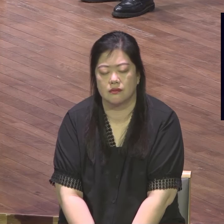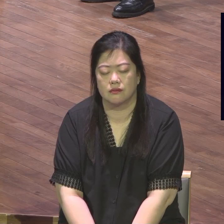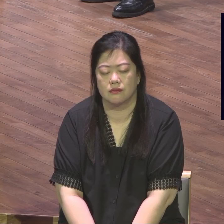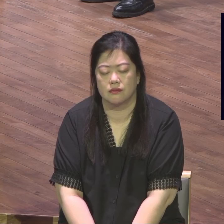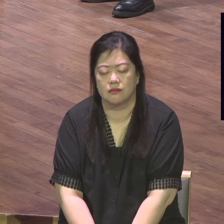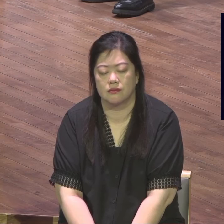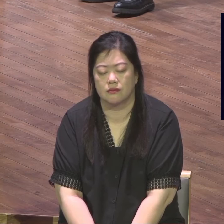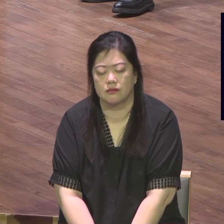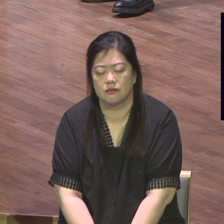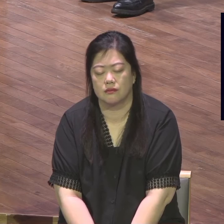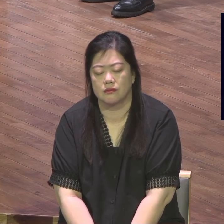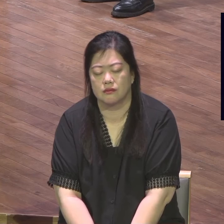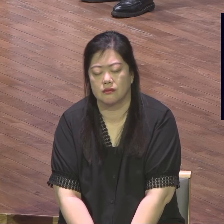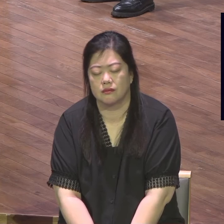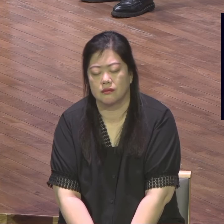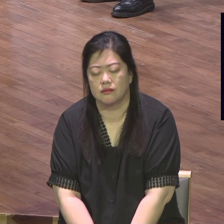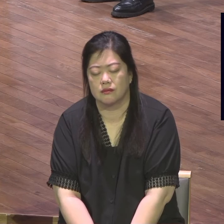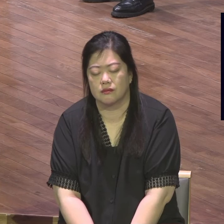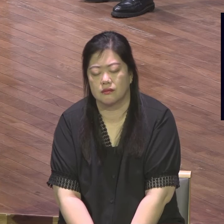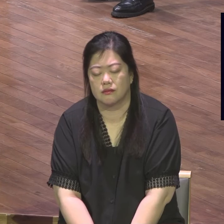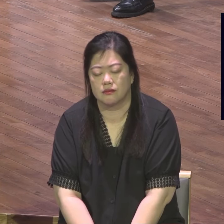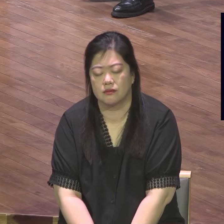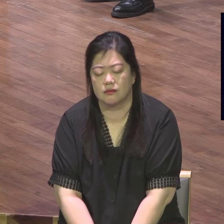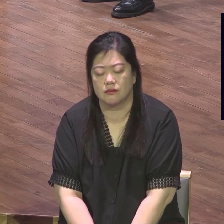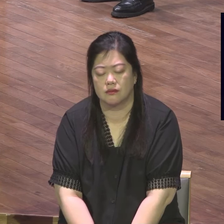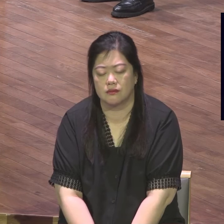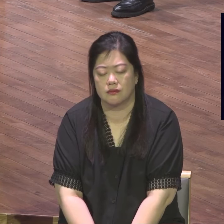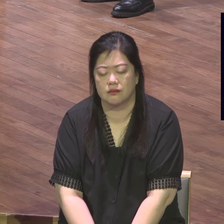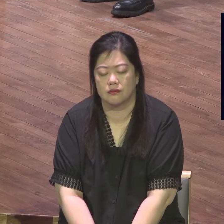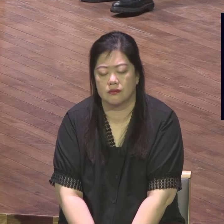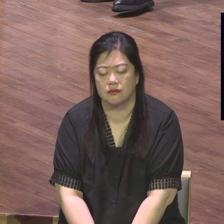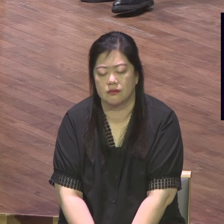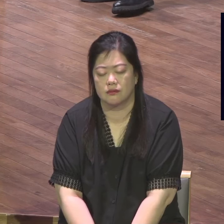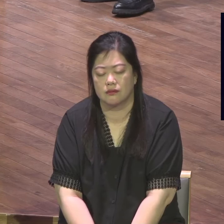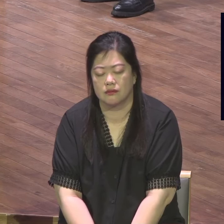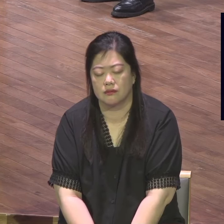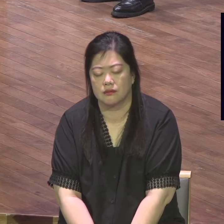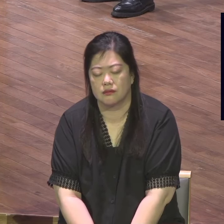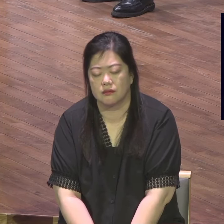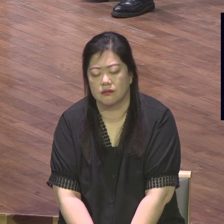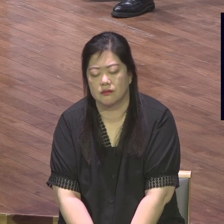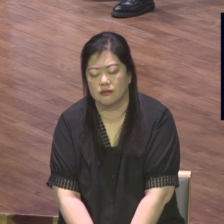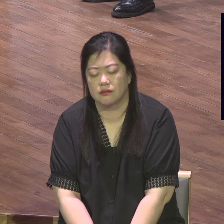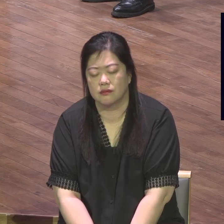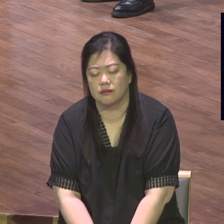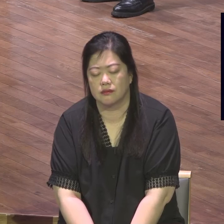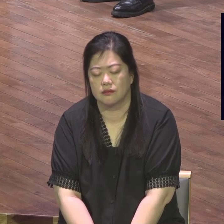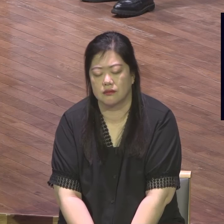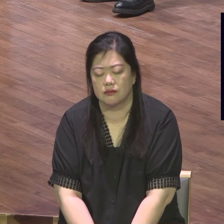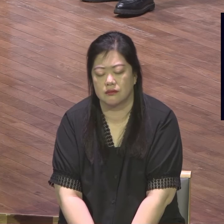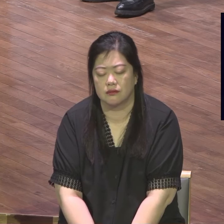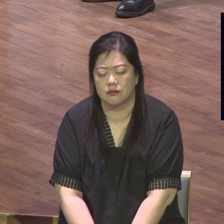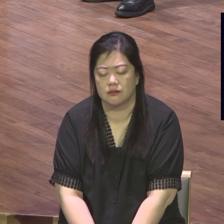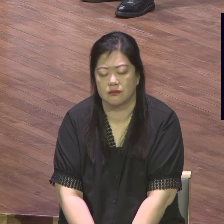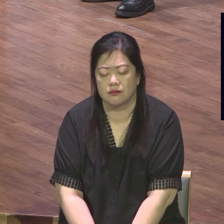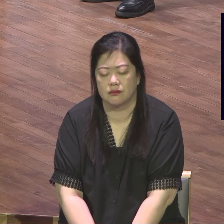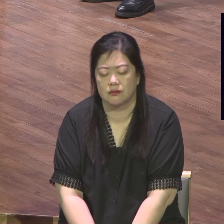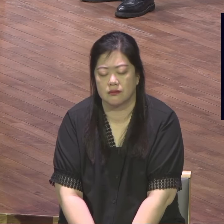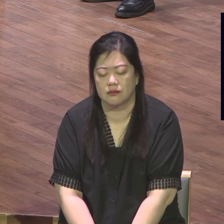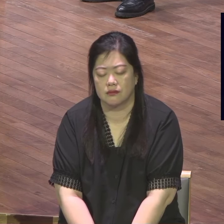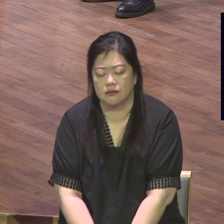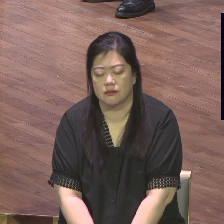하나님 나라 오직 성령 충만의 말씀을 붙잡고 그 말씀의 망대를 세우는 오늘 금요일이 될 시간 될 수